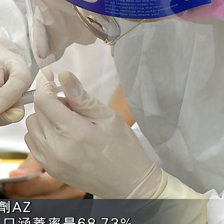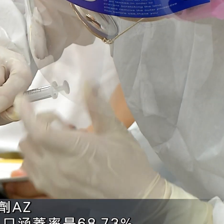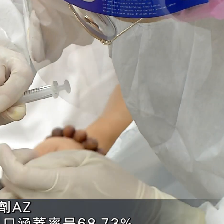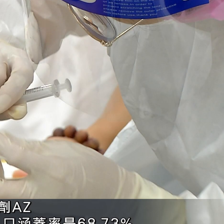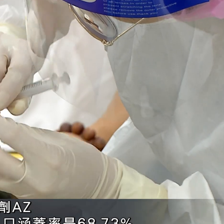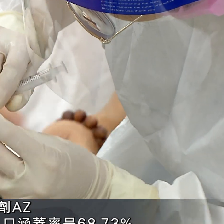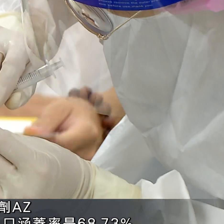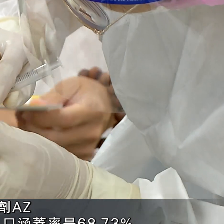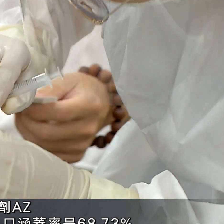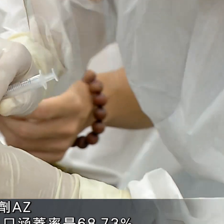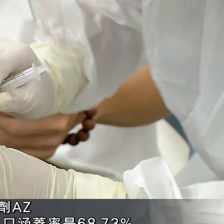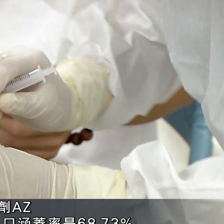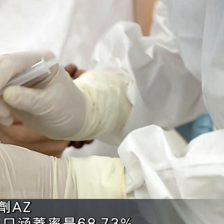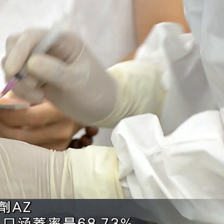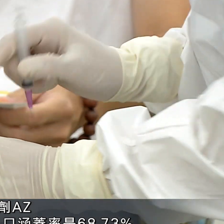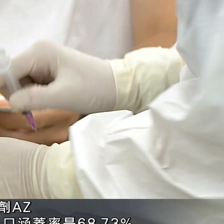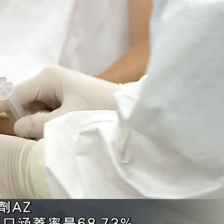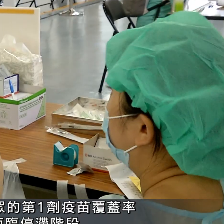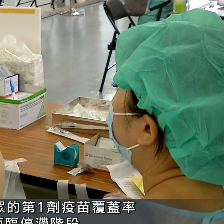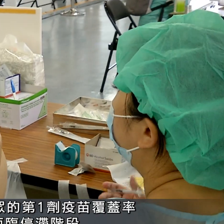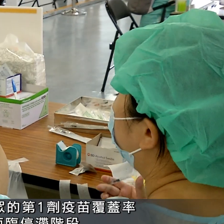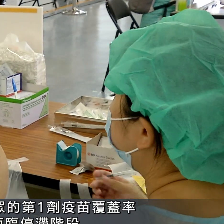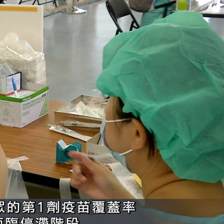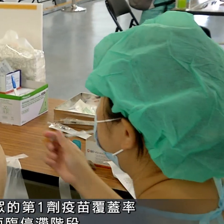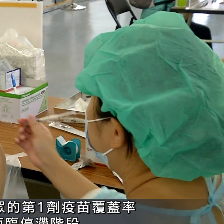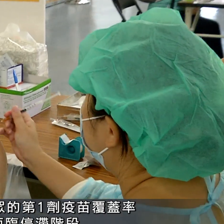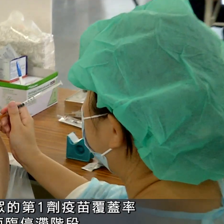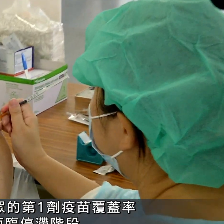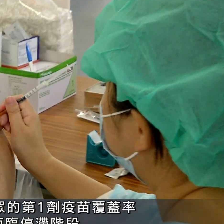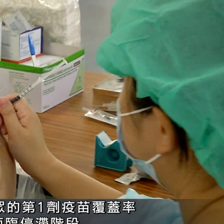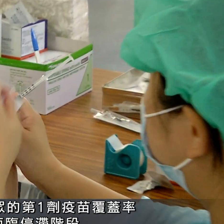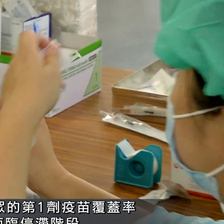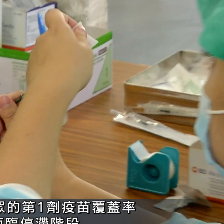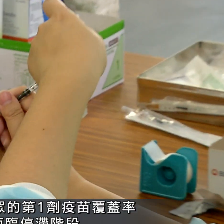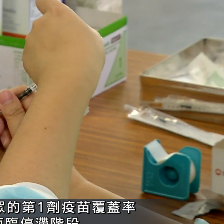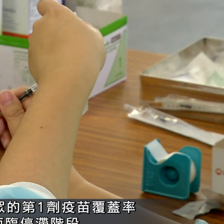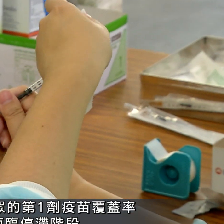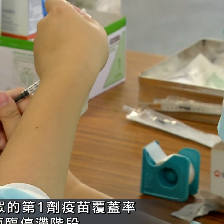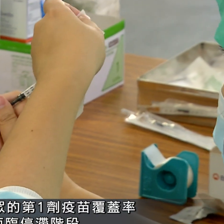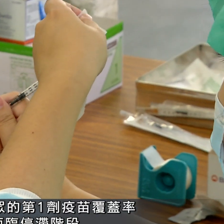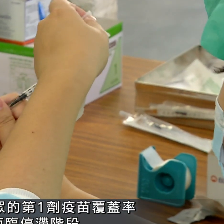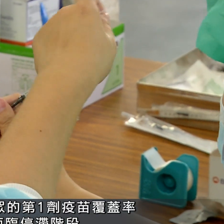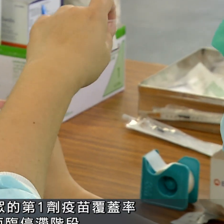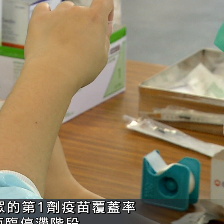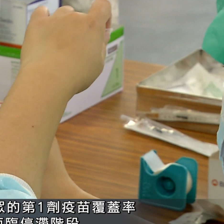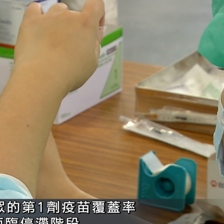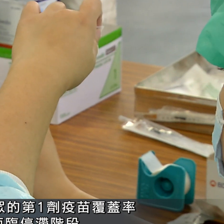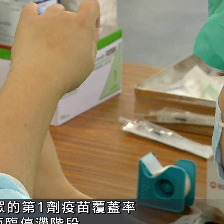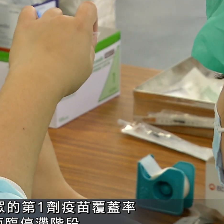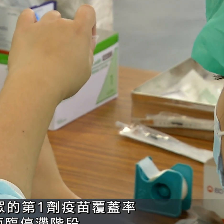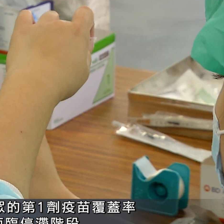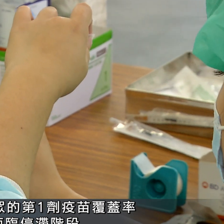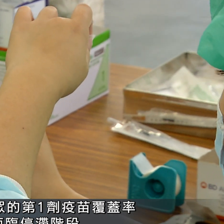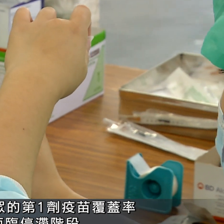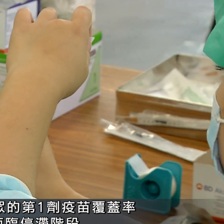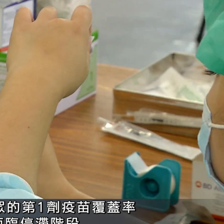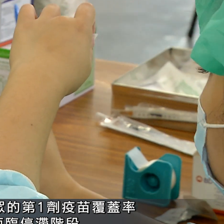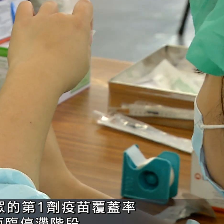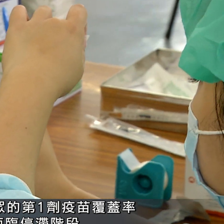盖率是68.73%，但75岁以上民众的第1剂疫苗覆盖率一直停在70%，面临停滞的阶段。